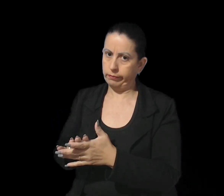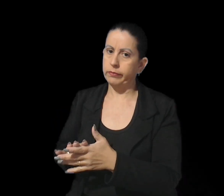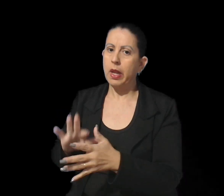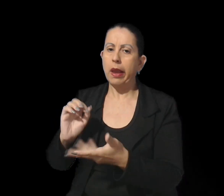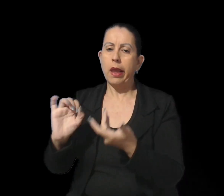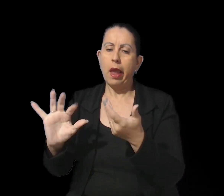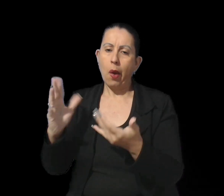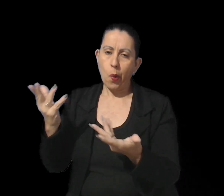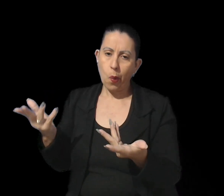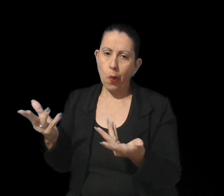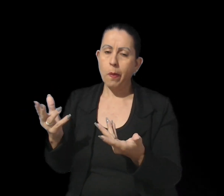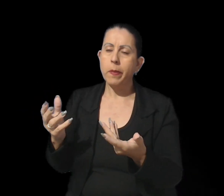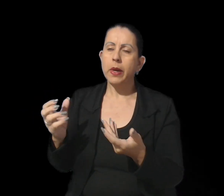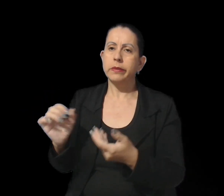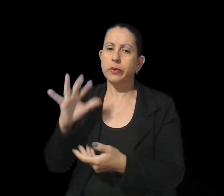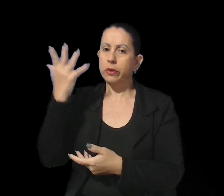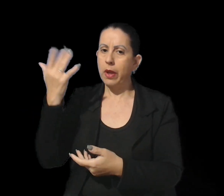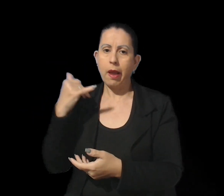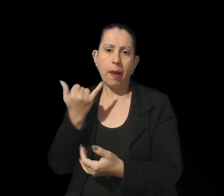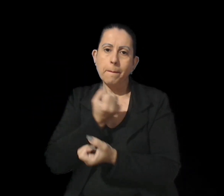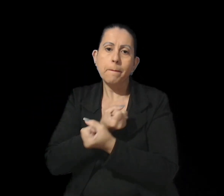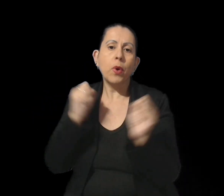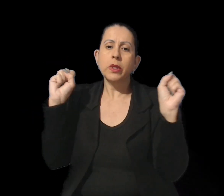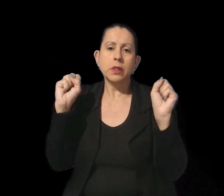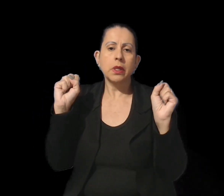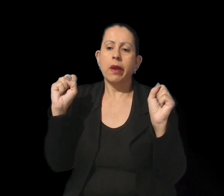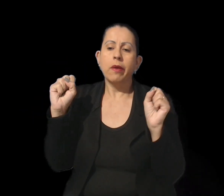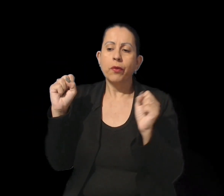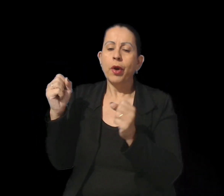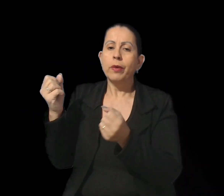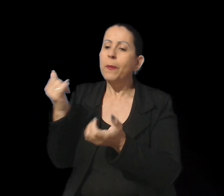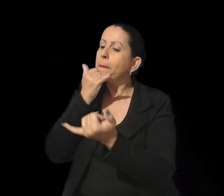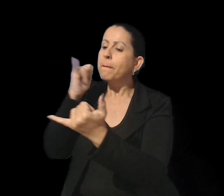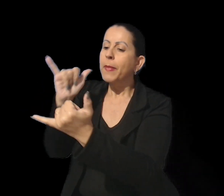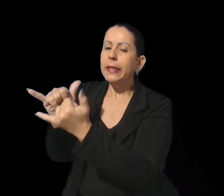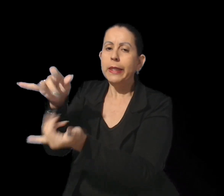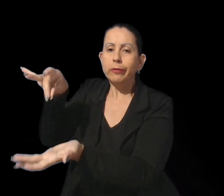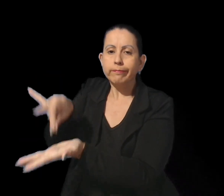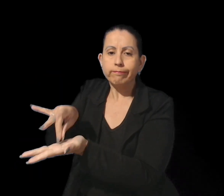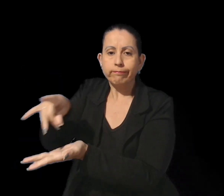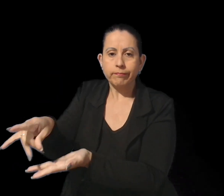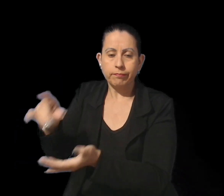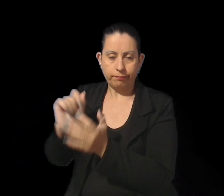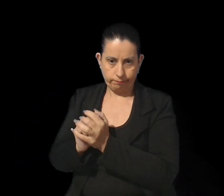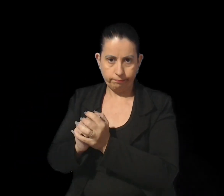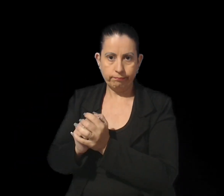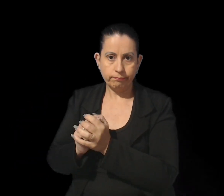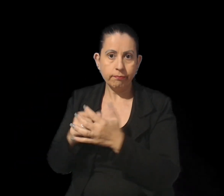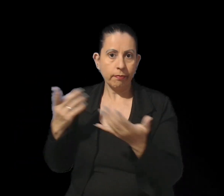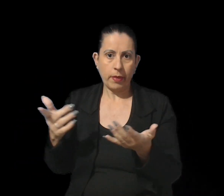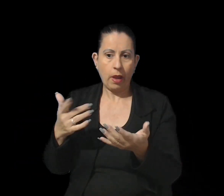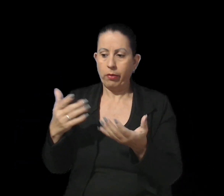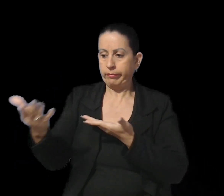circunstâncias é impossível uma reconciliação sincera, de parte a parte. Não há